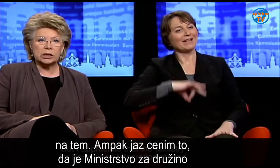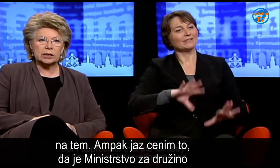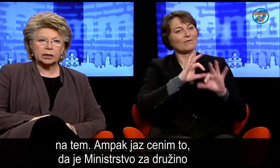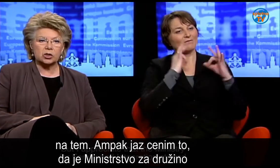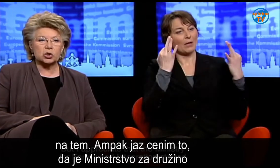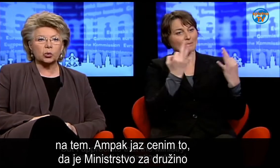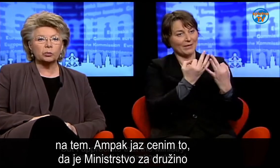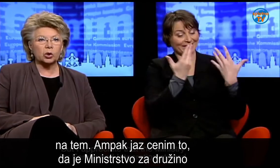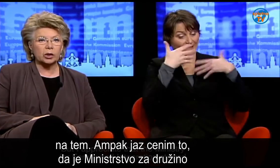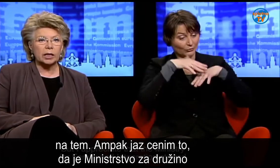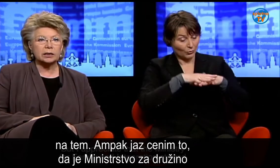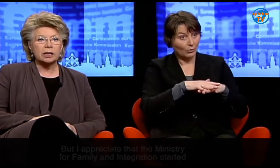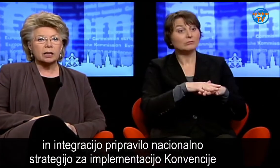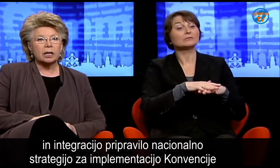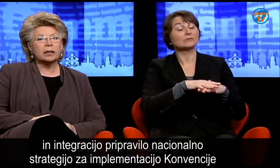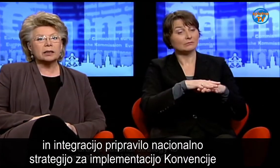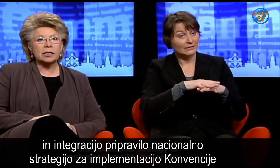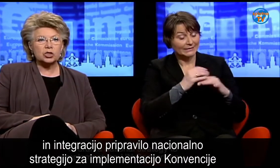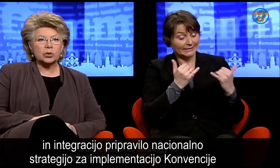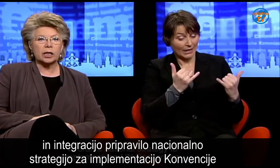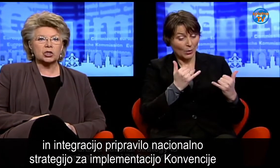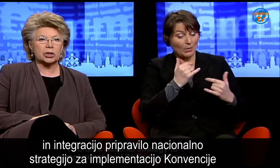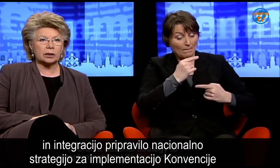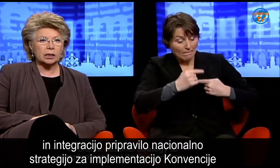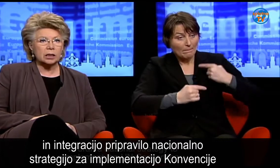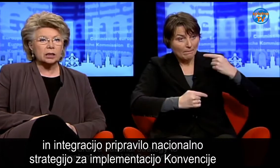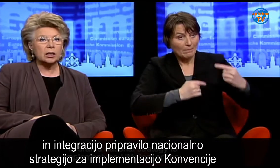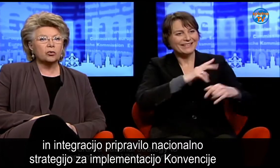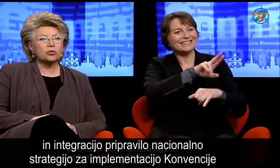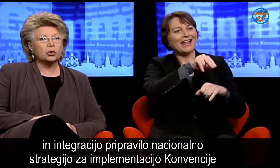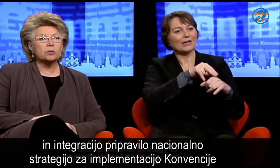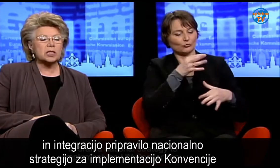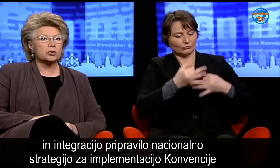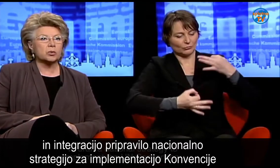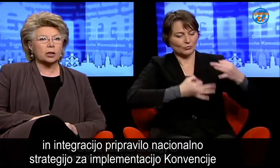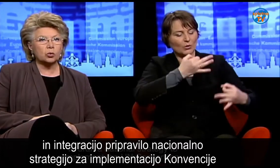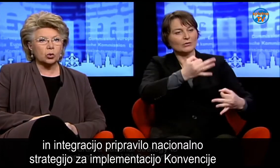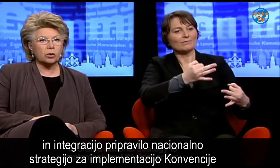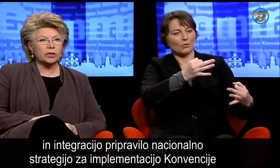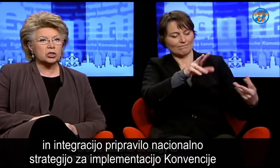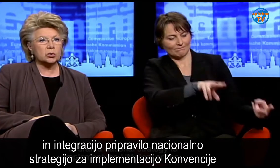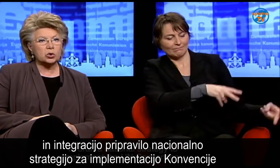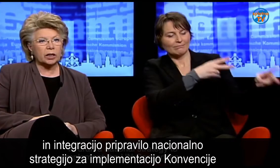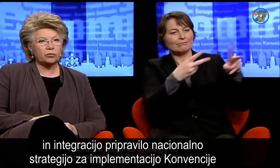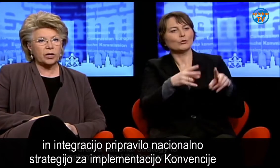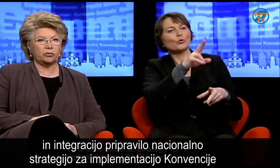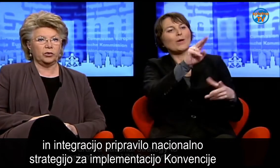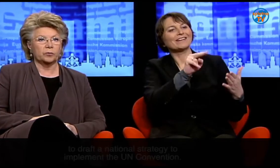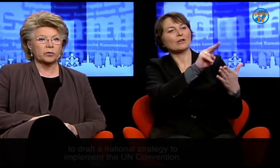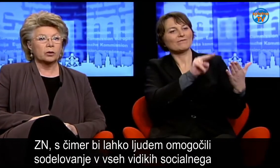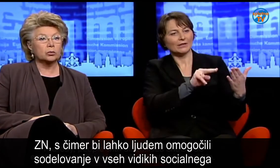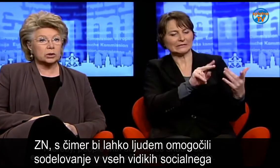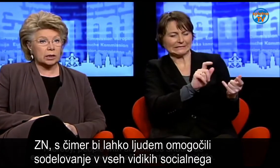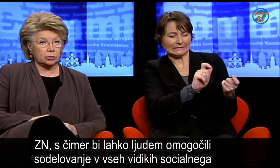Familie und Integration begonnen hat, eine nationale Strategie für die Umsetzung der UNO-Konvention zu